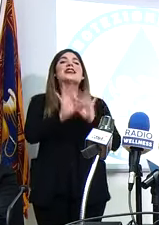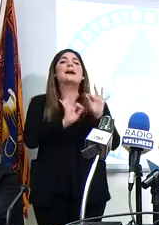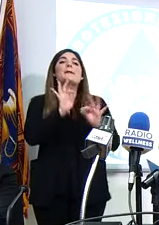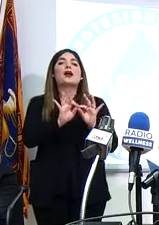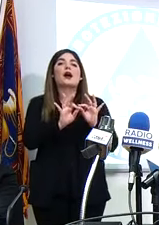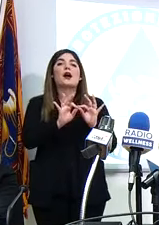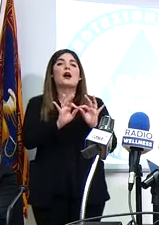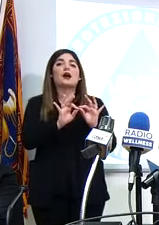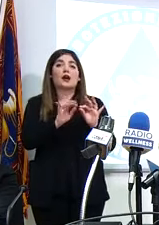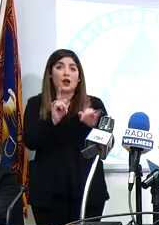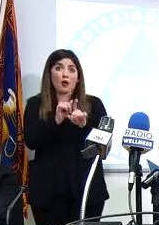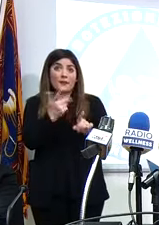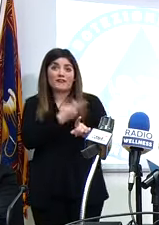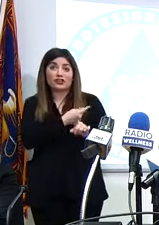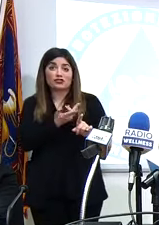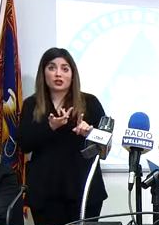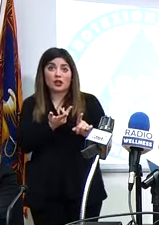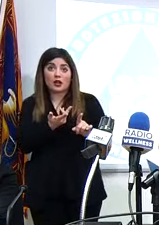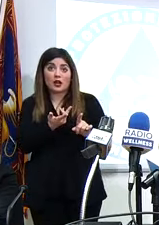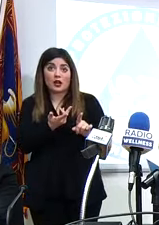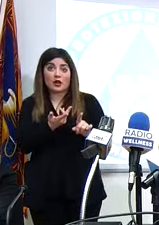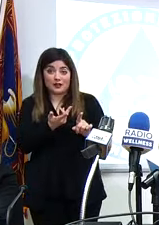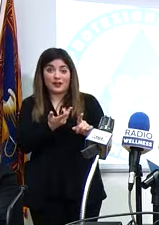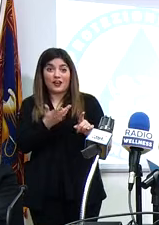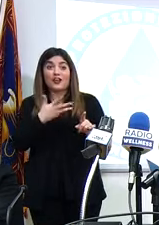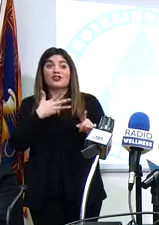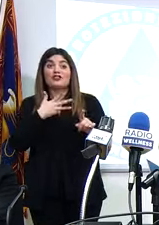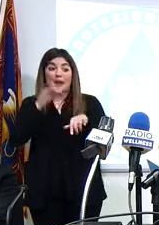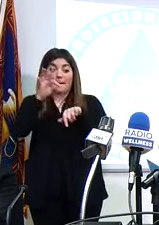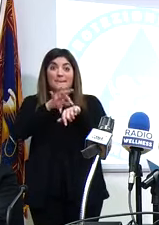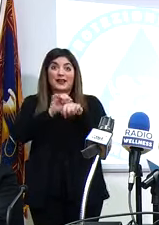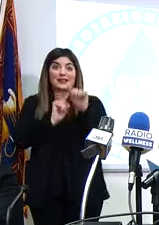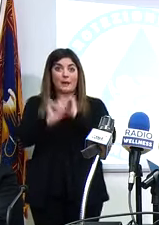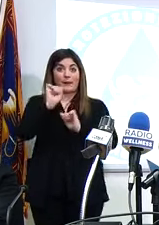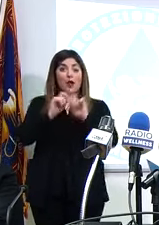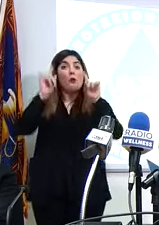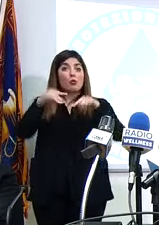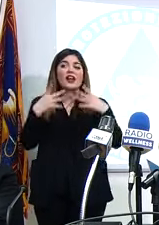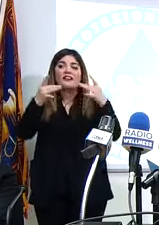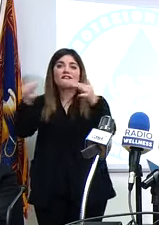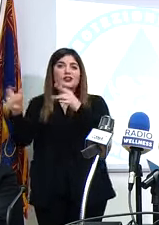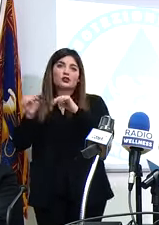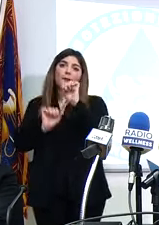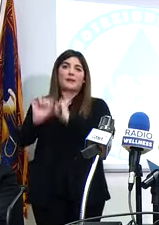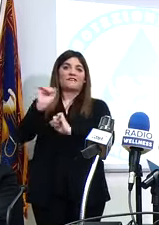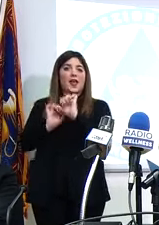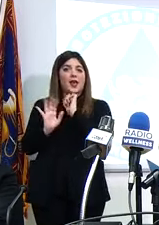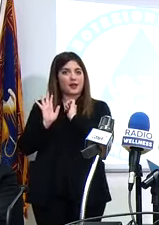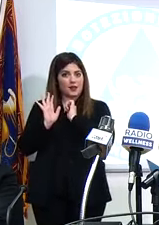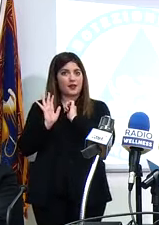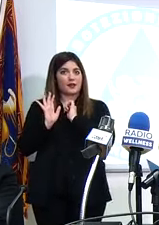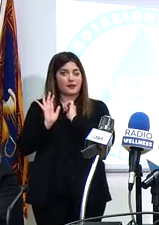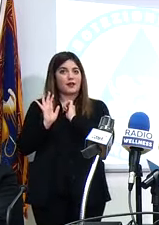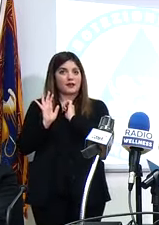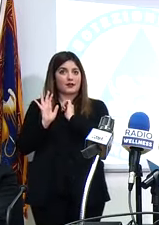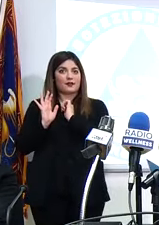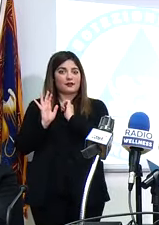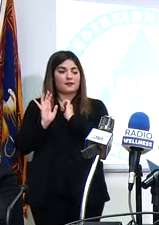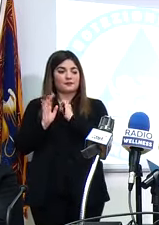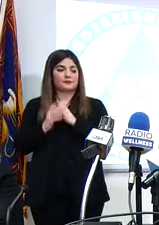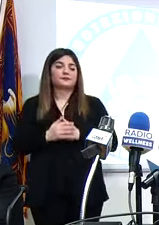gli anticorpi, ma prevengono la malattia, e io direi anche l'infezione, perché i vaccini che conosciamo, i più efficaci, prevengono tutti